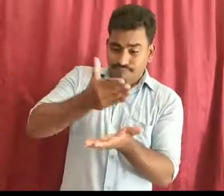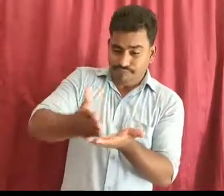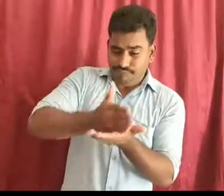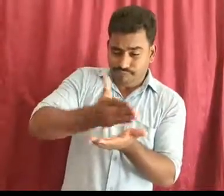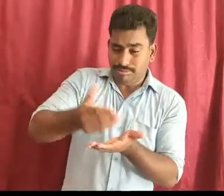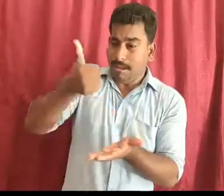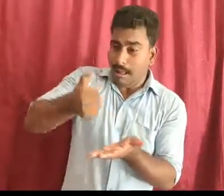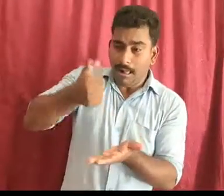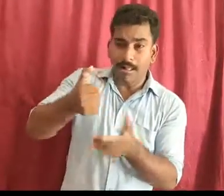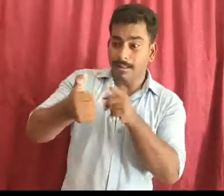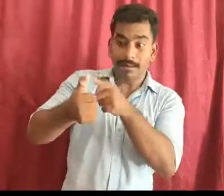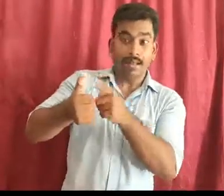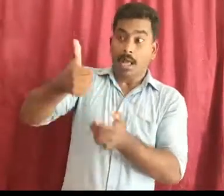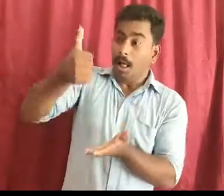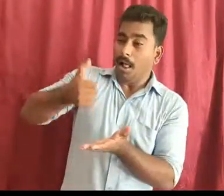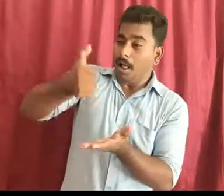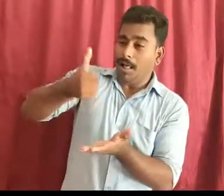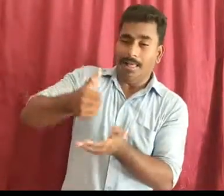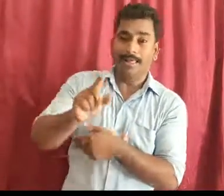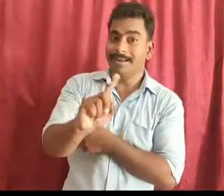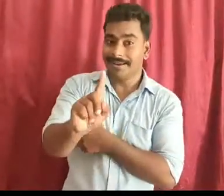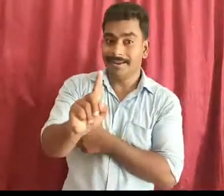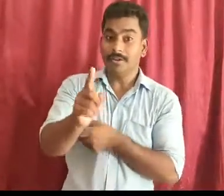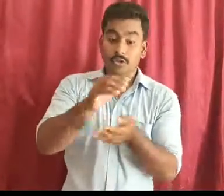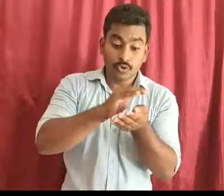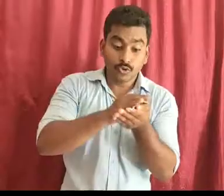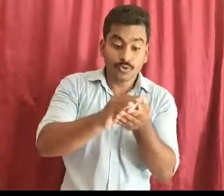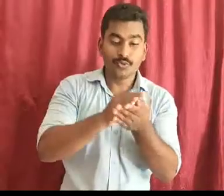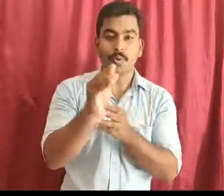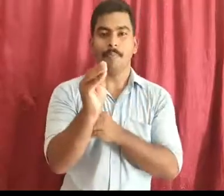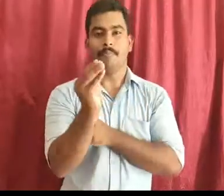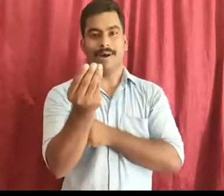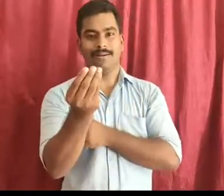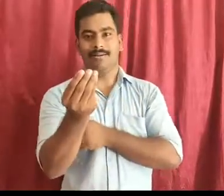സോപ്പും വെള്ളവും ലഭ്യമാണെങ്കിൽ അവ ഉപയോഗിച്ച് കൈകൾ കഴുകുക.